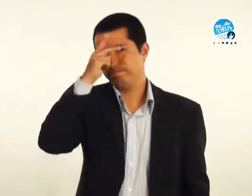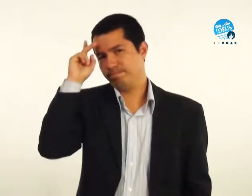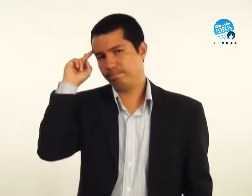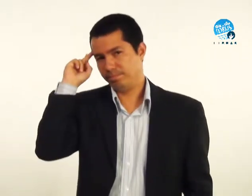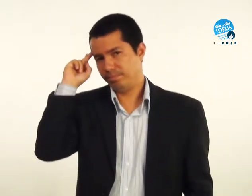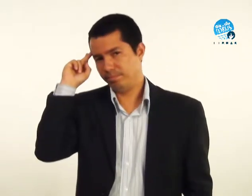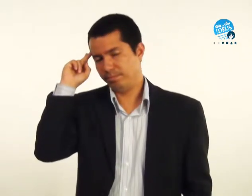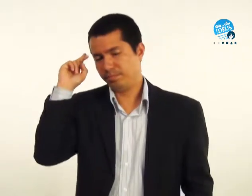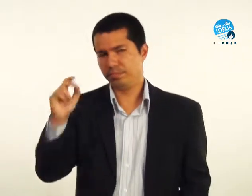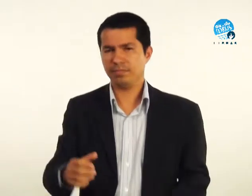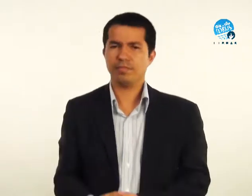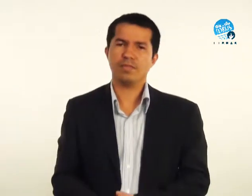pessoas.